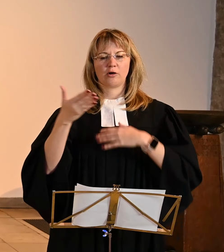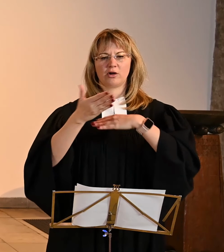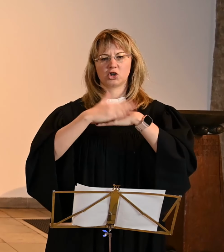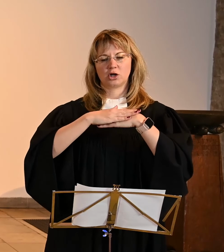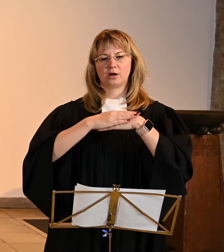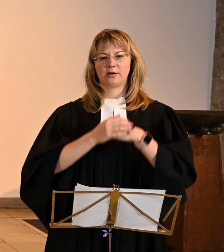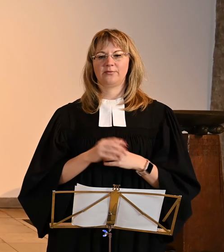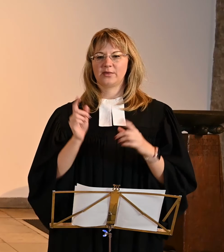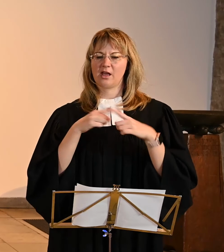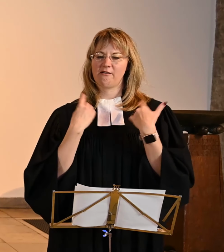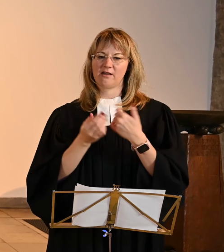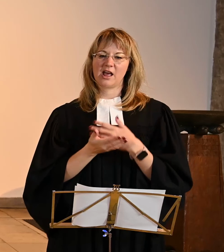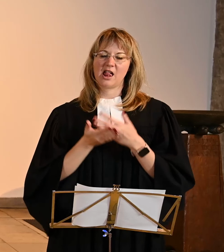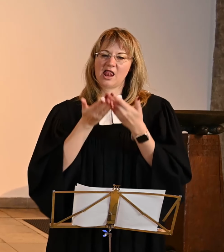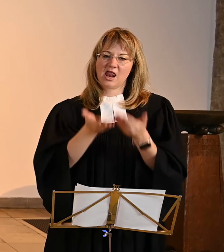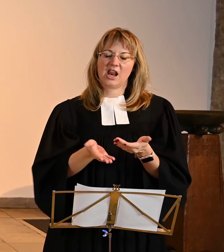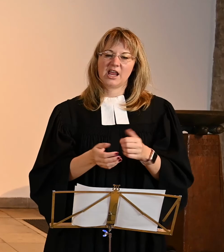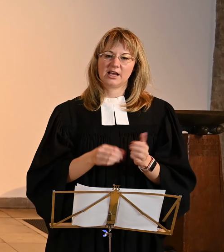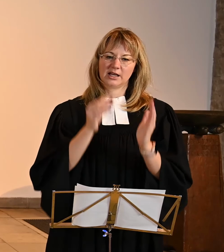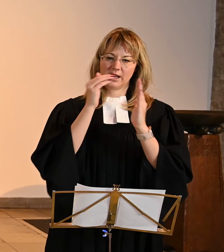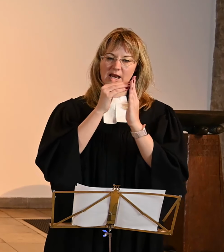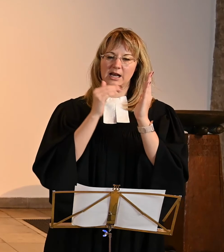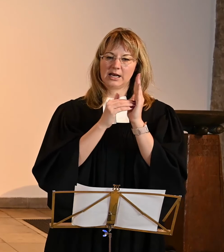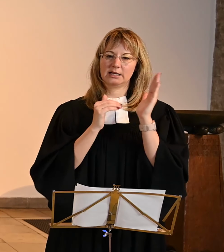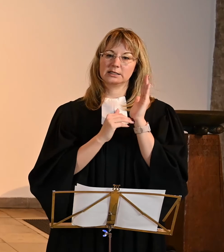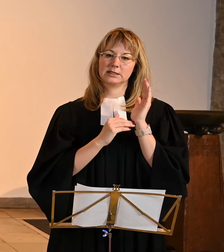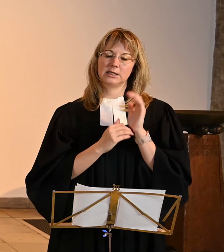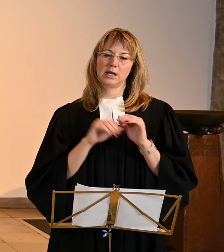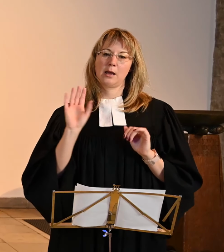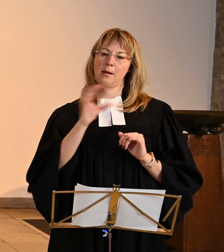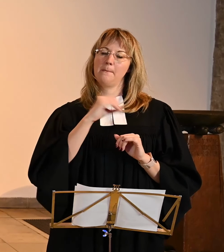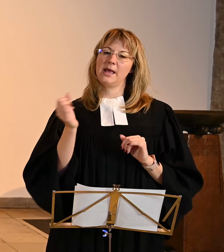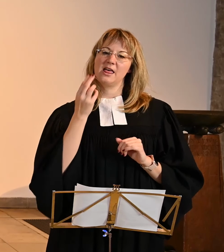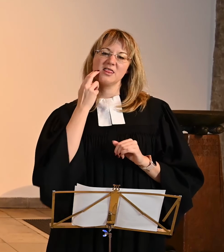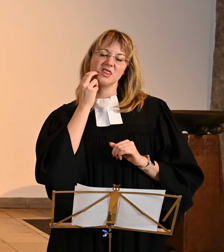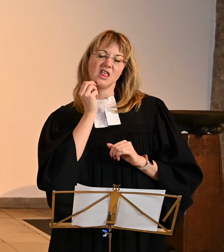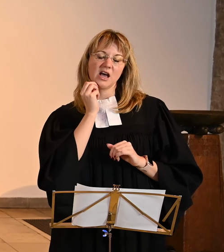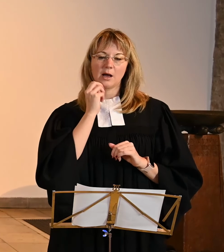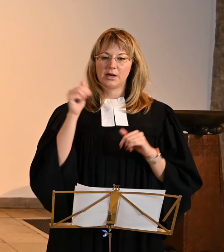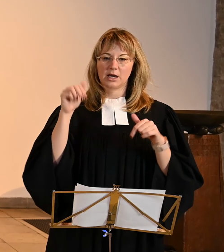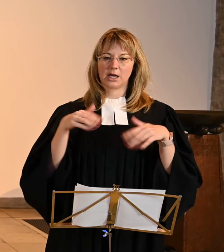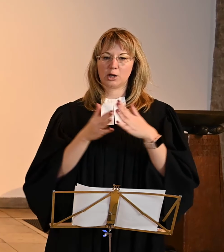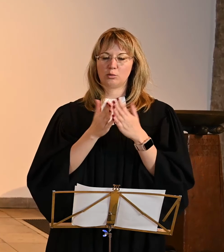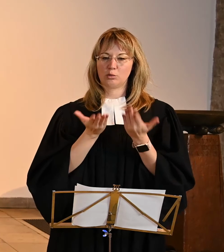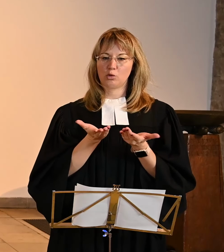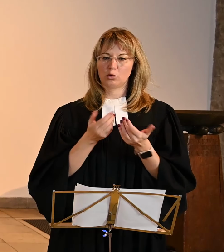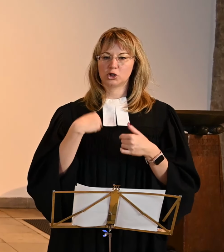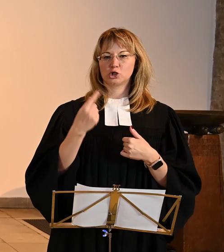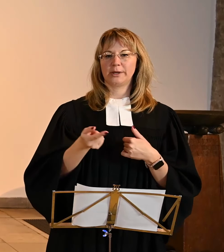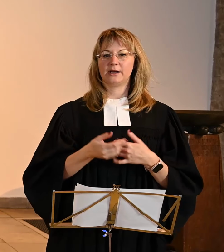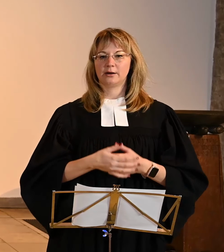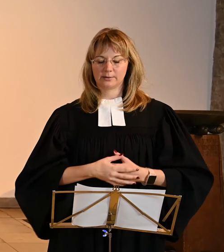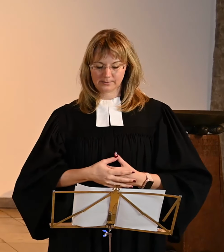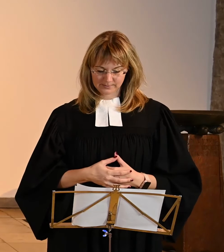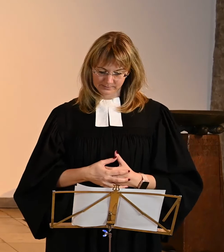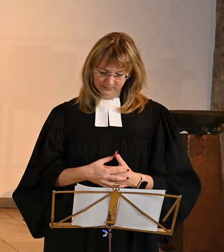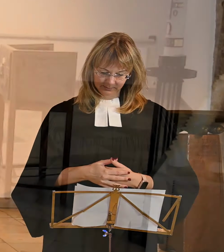Liste mit den Namen der Verstorbenen, derer wir heute gedacht haben, in dieses Buch.